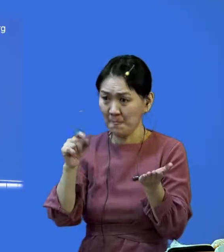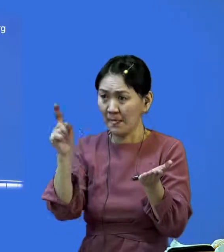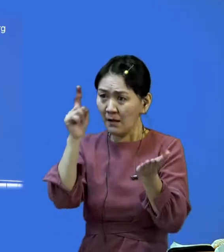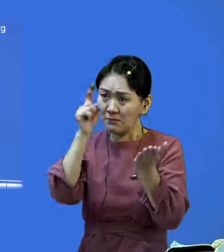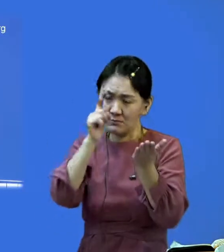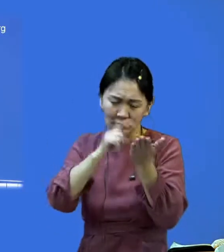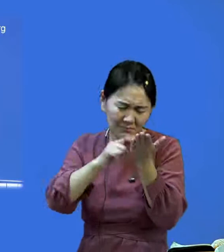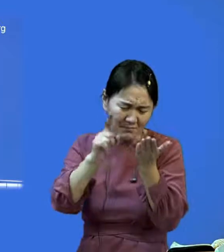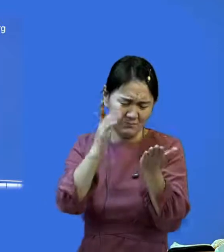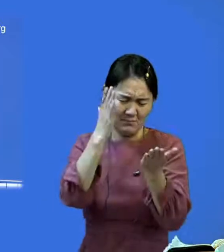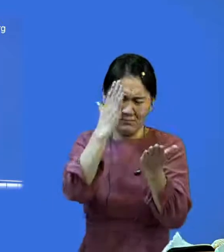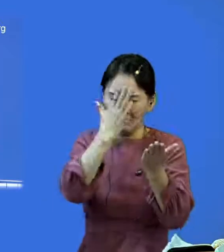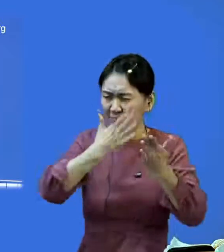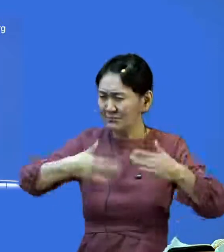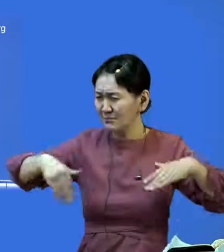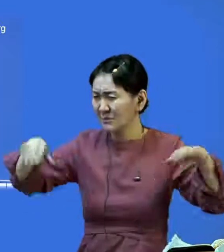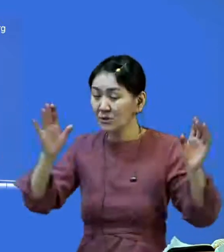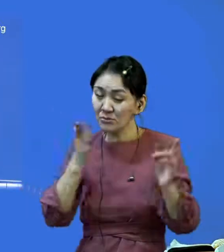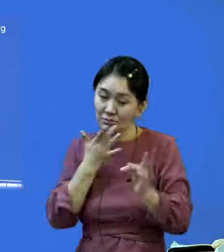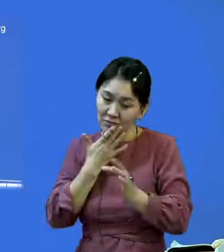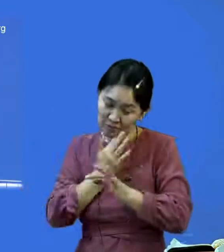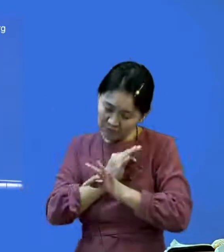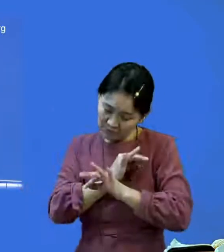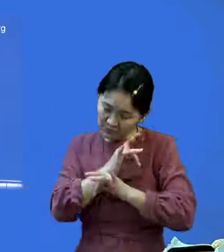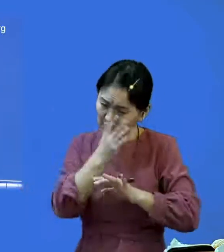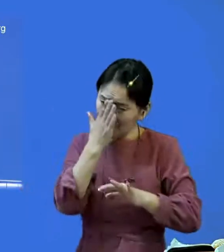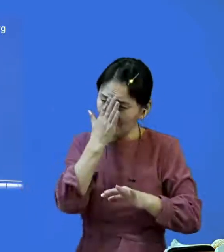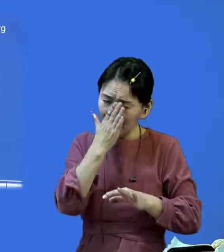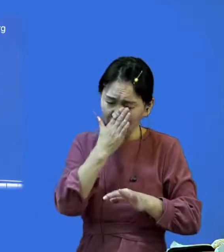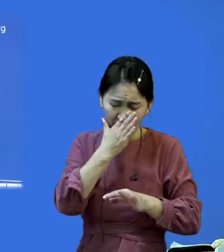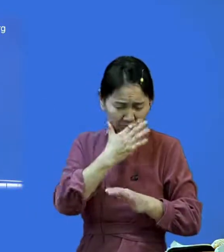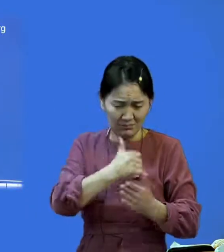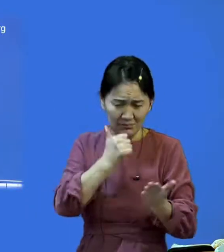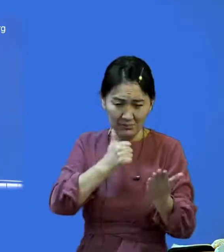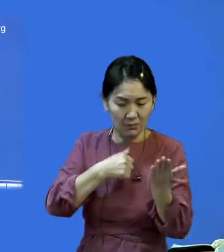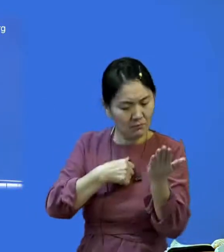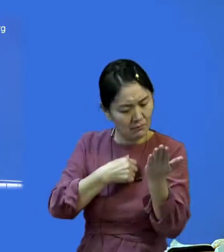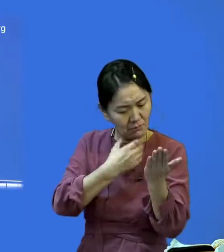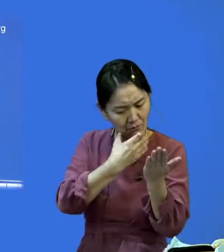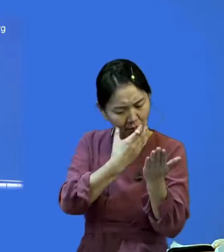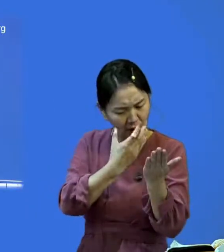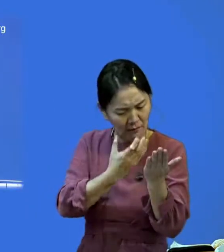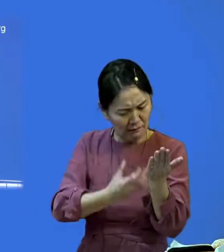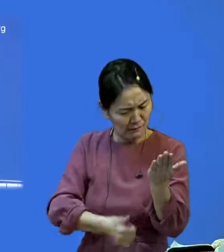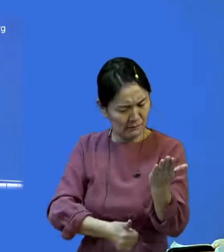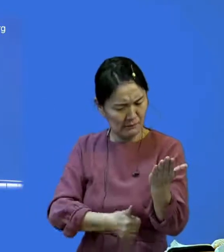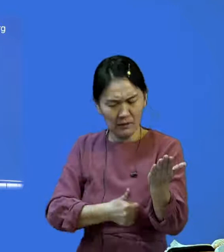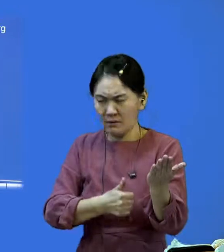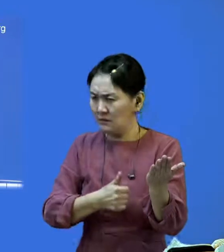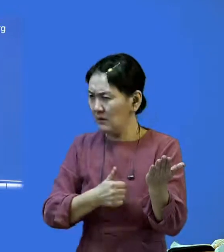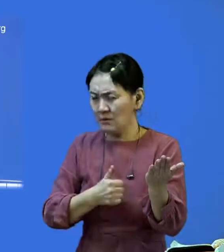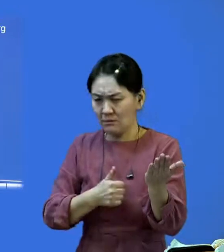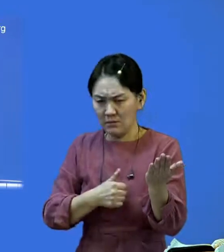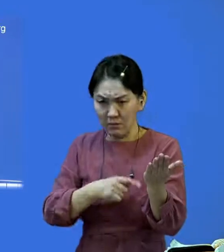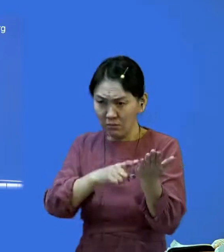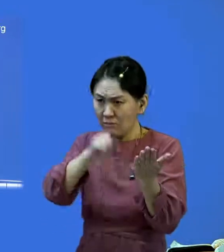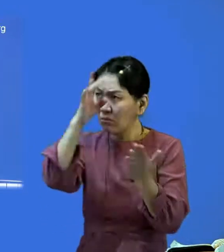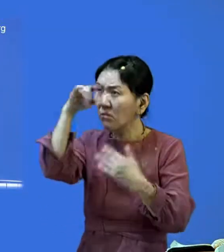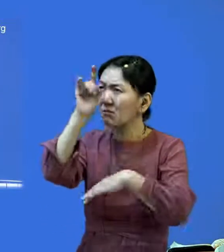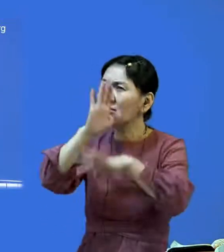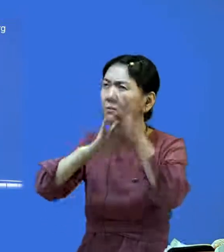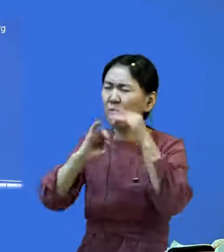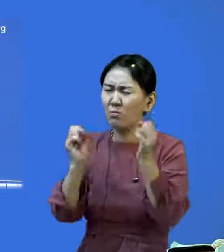илэрхийлэх аргагүй. Ян зүрийн өнгөт. Тэрийг харах юм бол юу гэж бодог гэж байна? Аа, энэ чинь бурхны бүтээл шүү